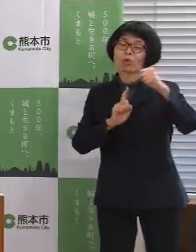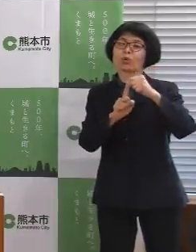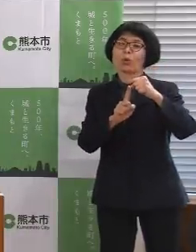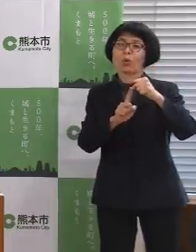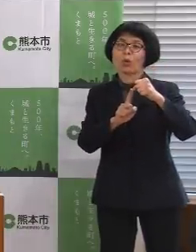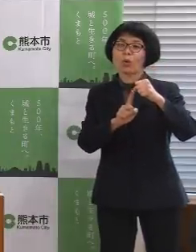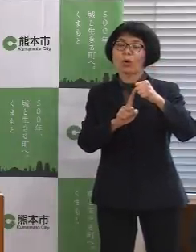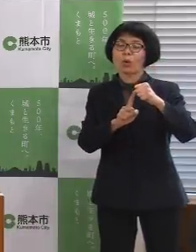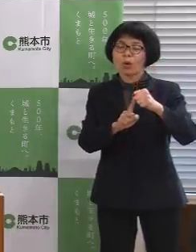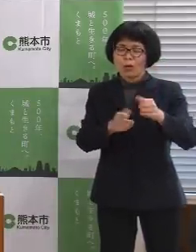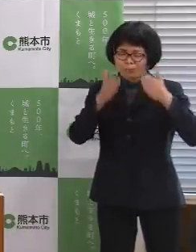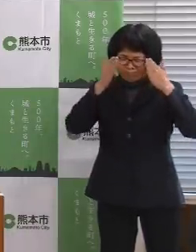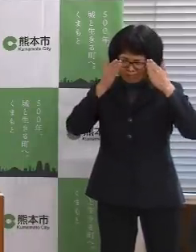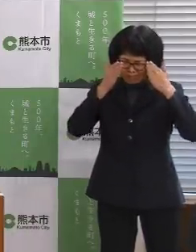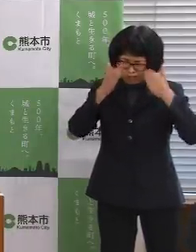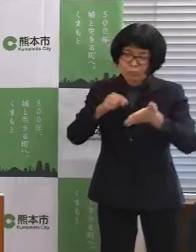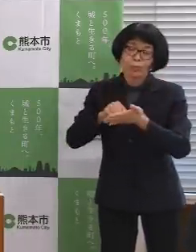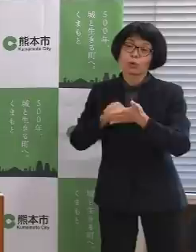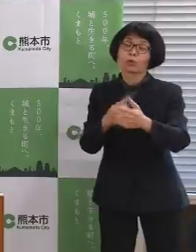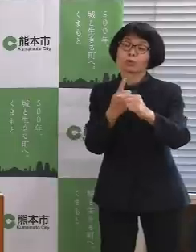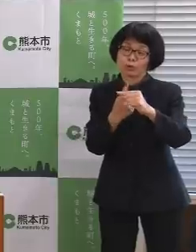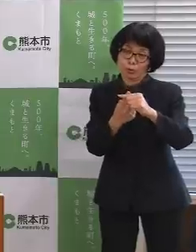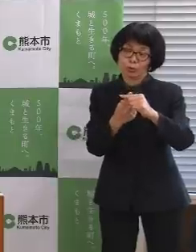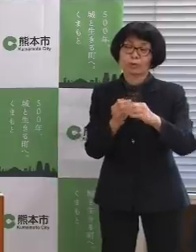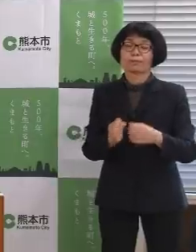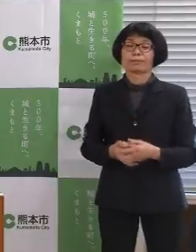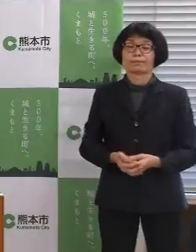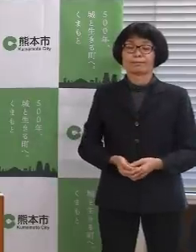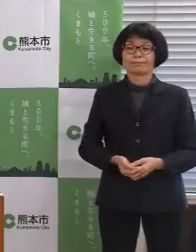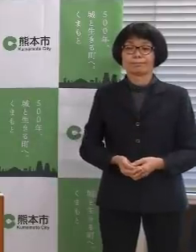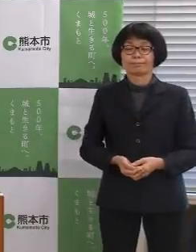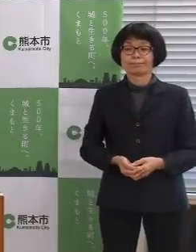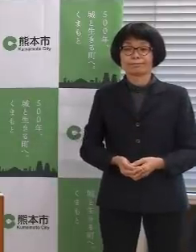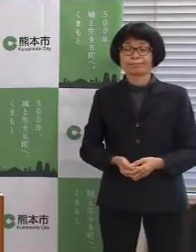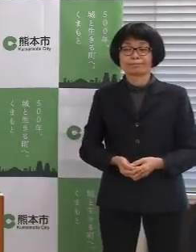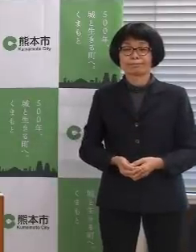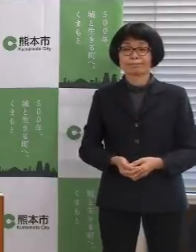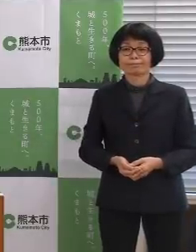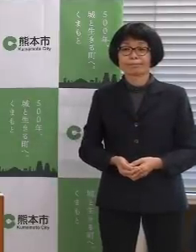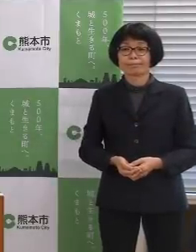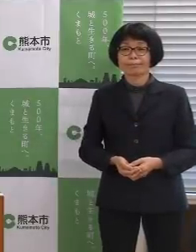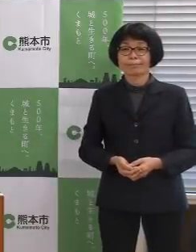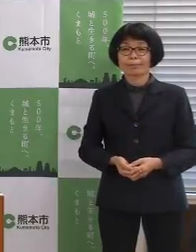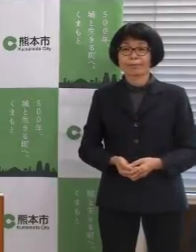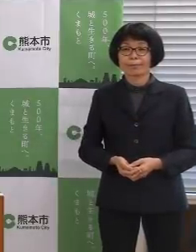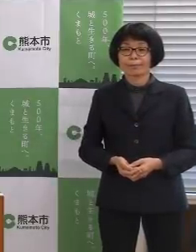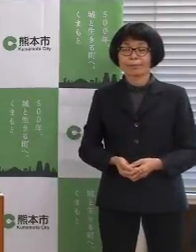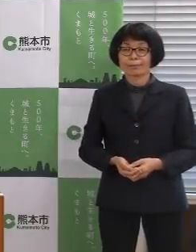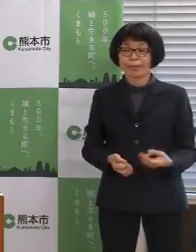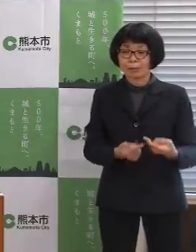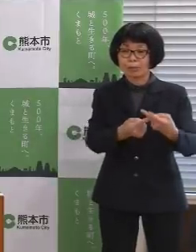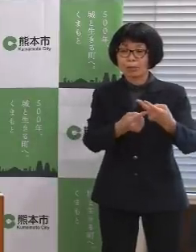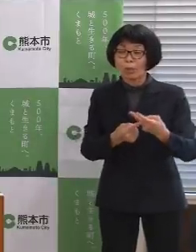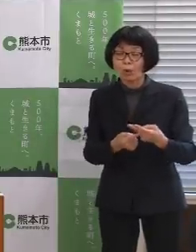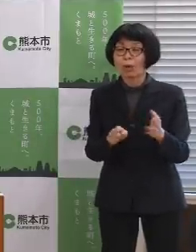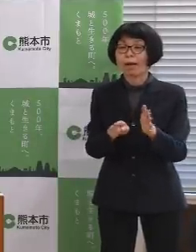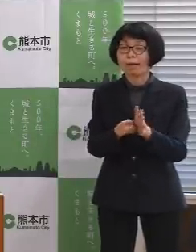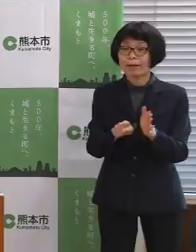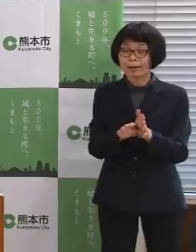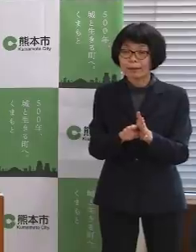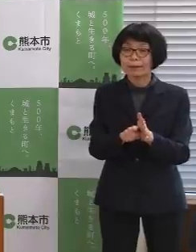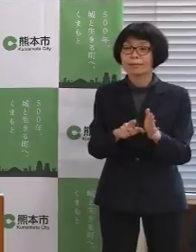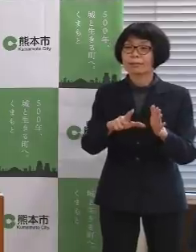生懸命努力をしております。それから、まあ、早い方ではですね、例えばそのこ